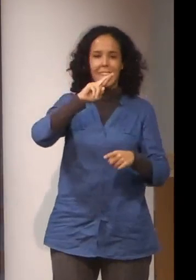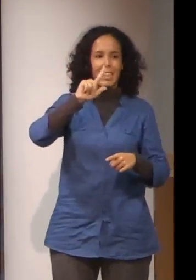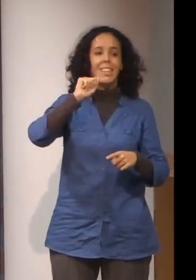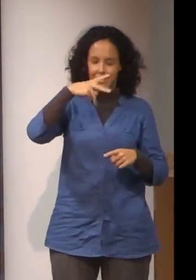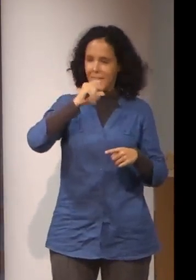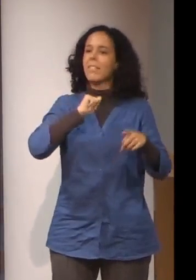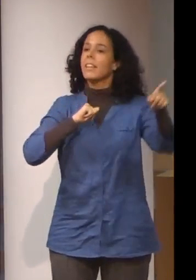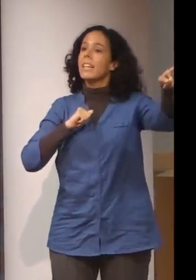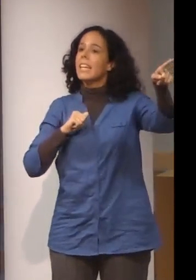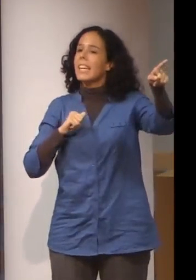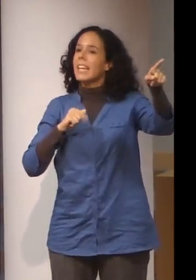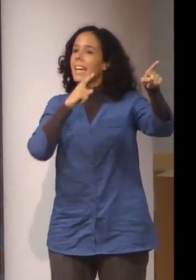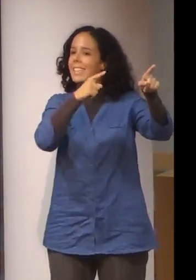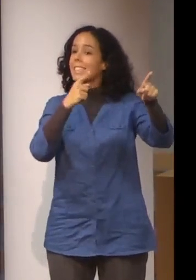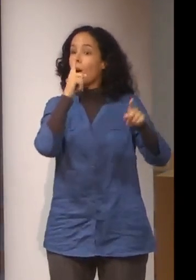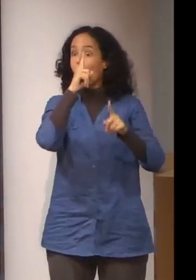a Irlanda